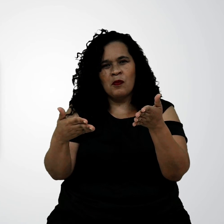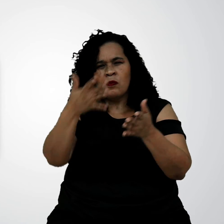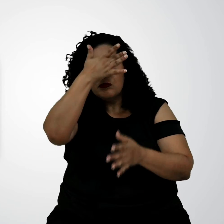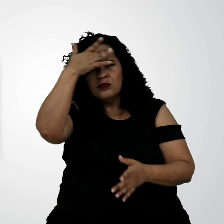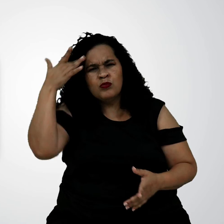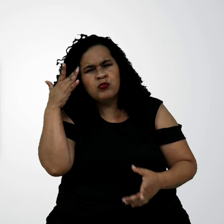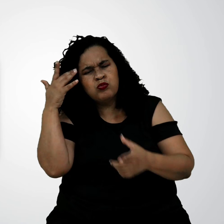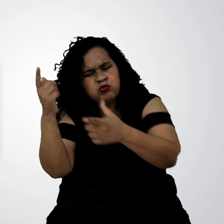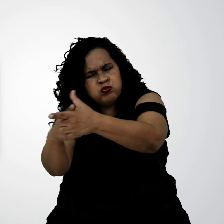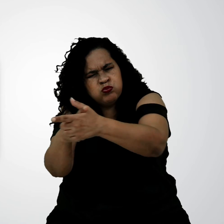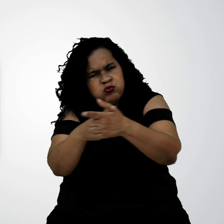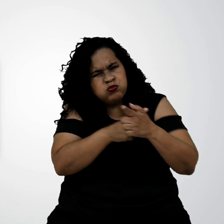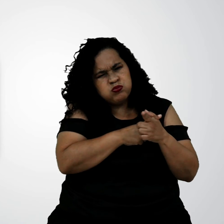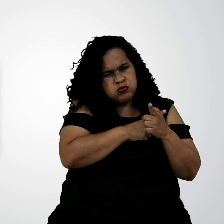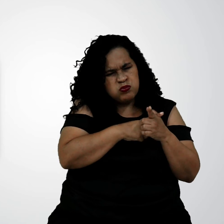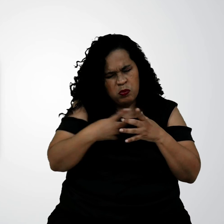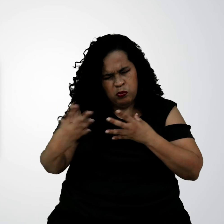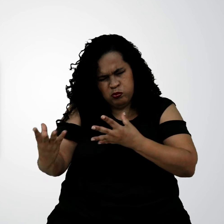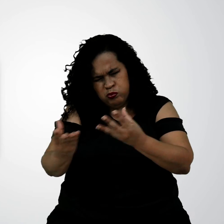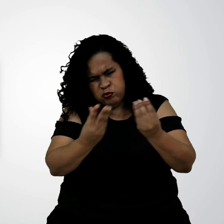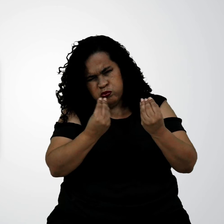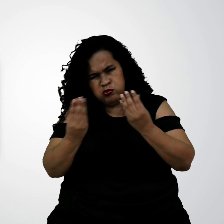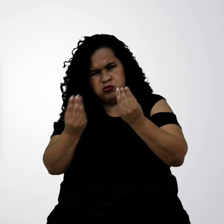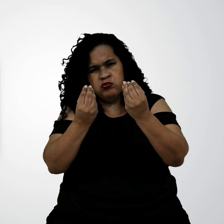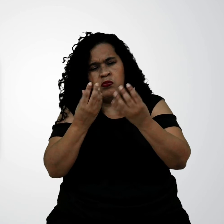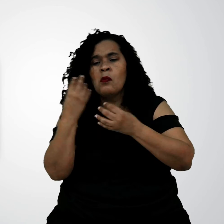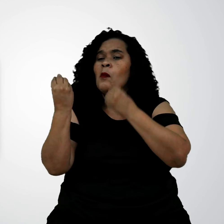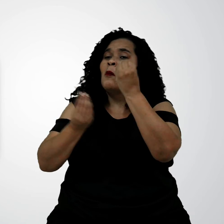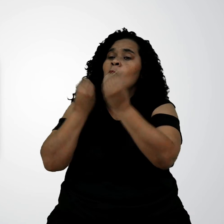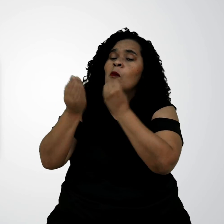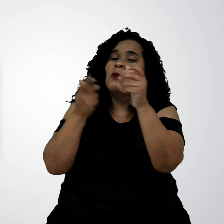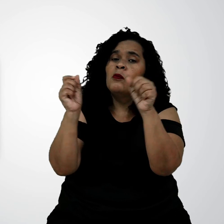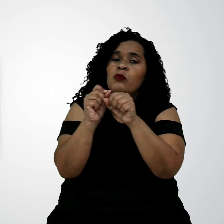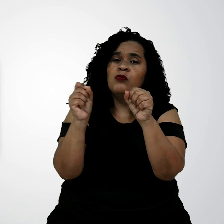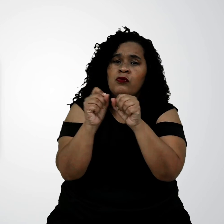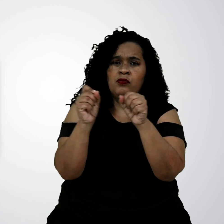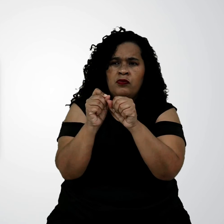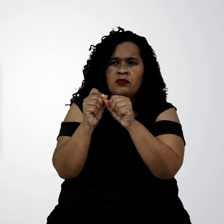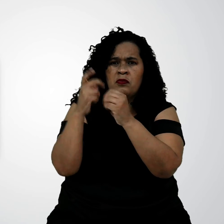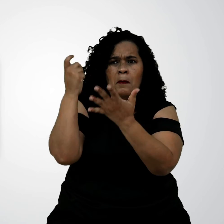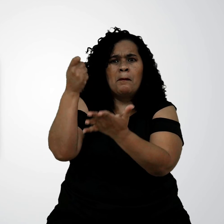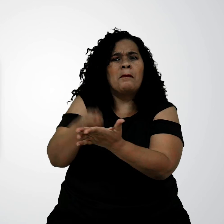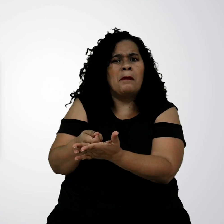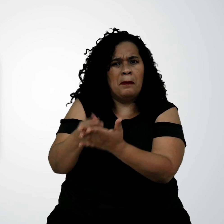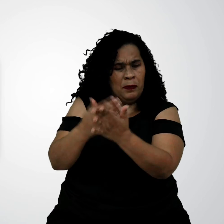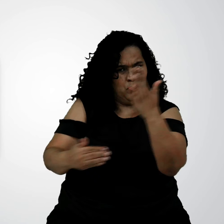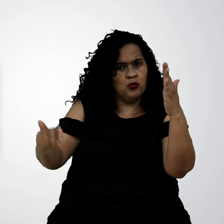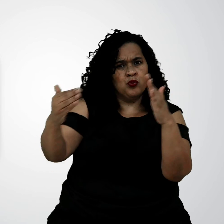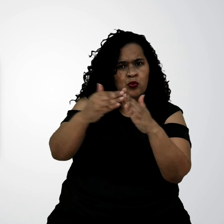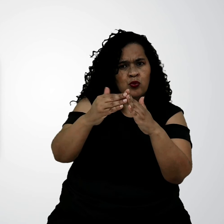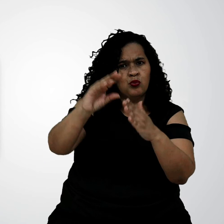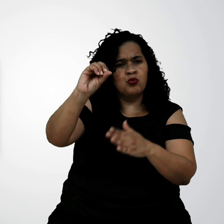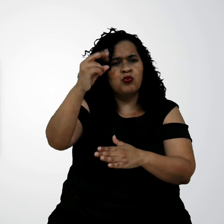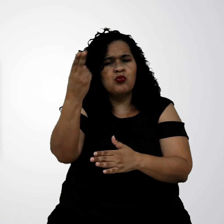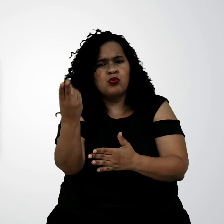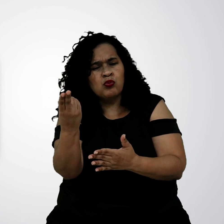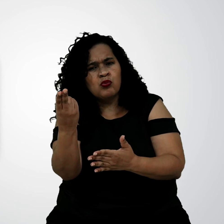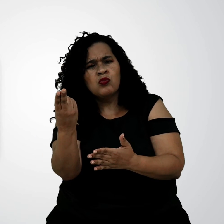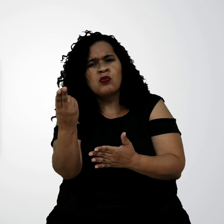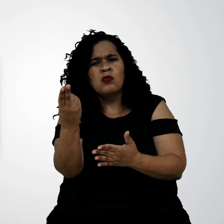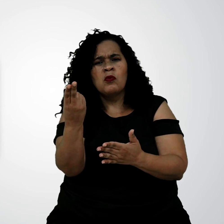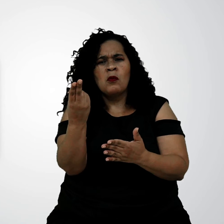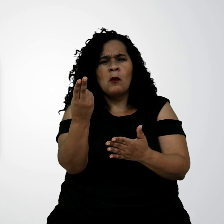Endividado, pessoa que está endividada, como é que ela tem que fazer o equilíbrio entre quitar suas dívidas, investir e pagar